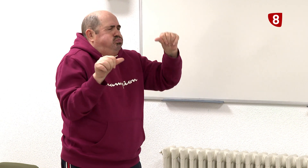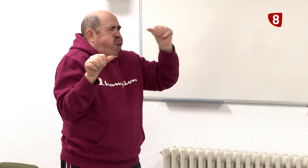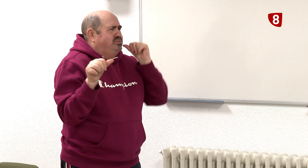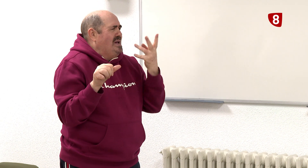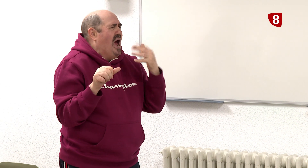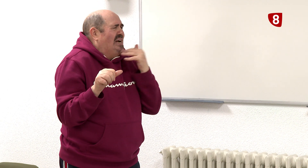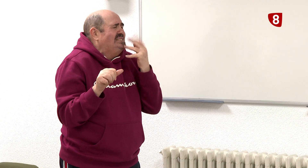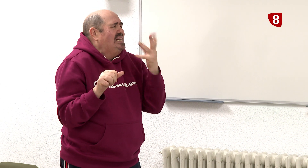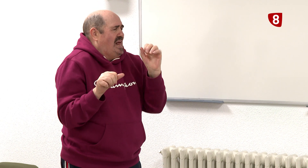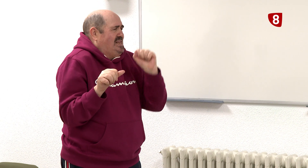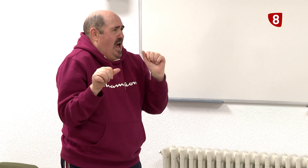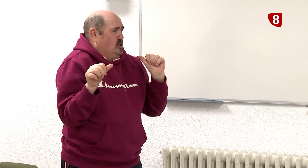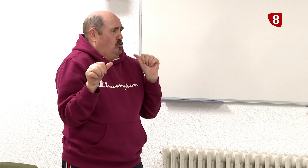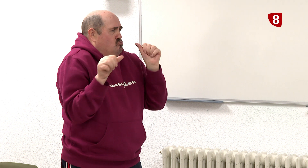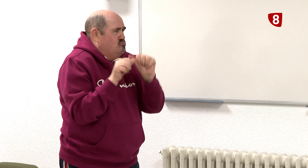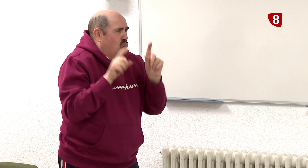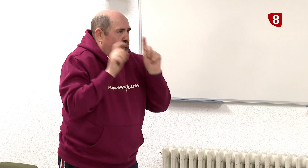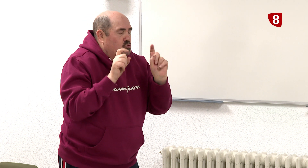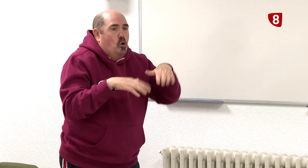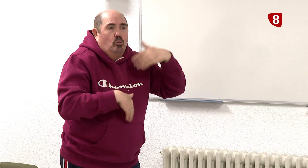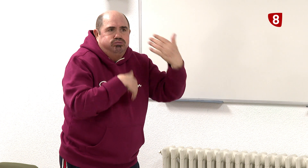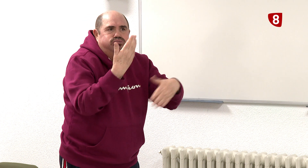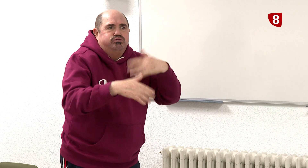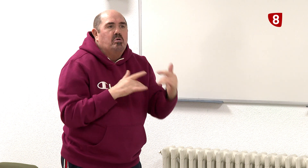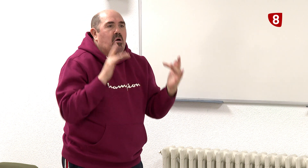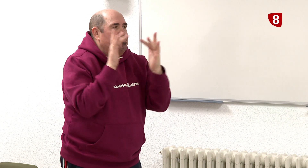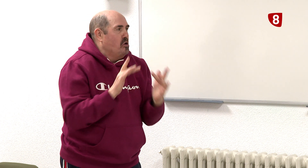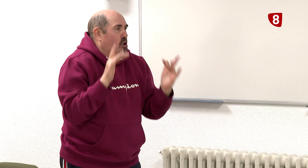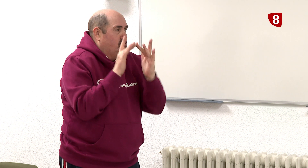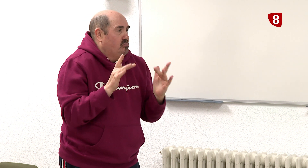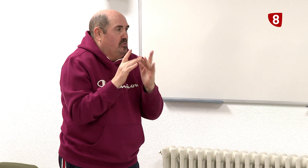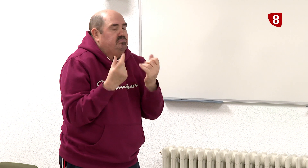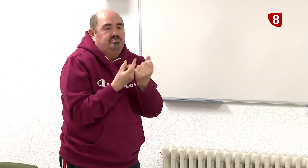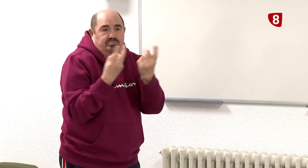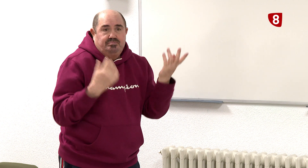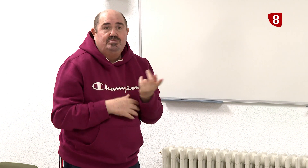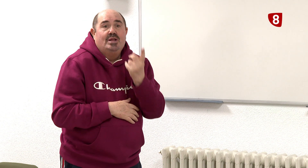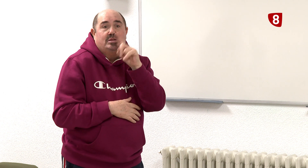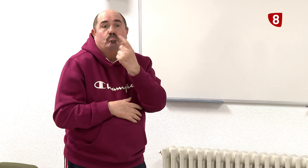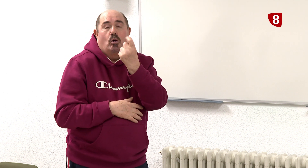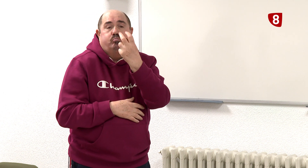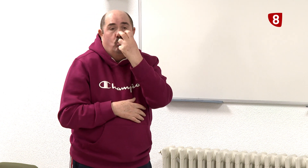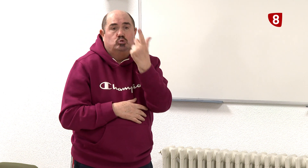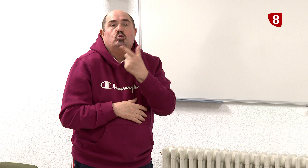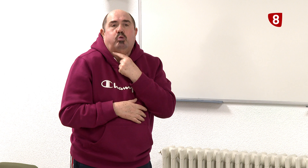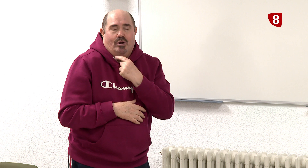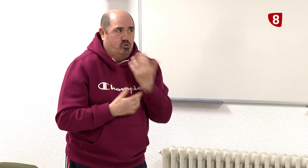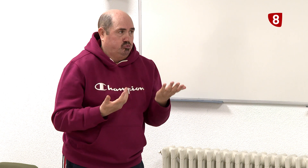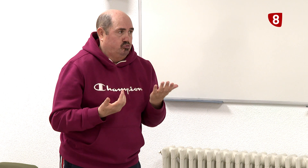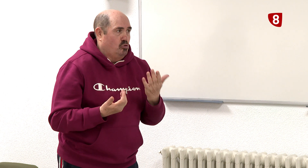de lengua de signos, he trabajado unos 30 años y la verdad es que muy bien con todos. Y